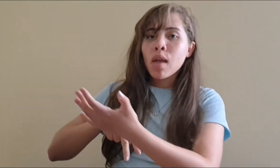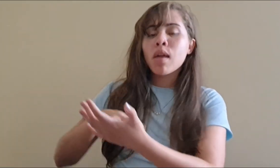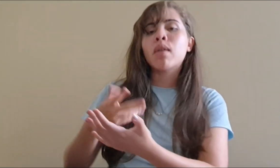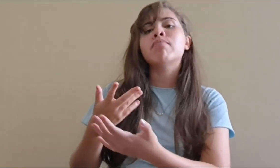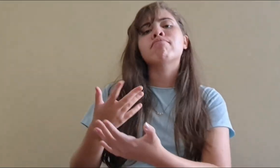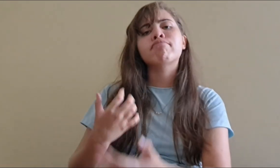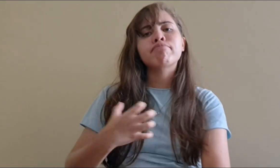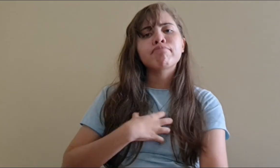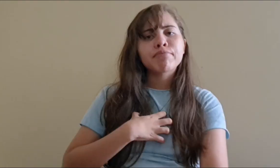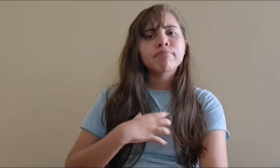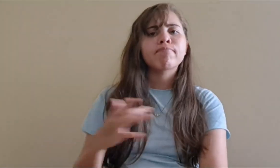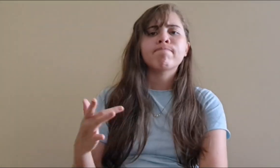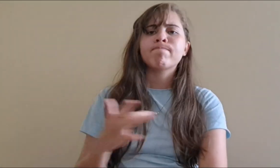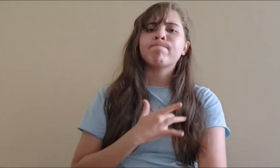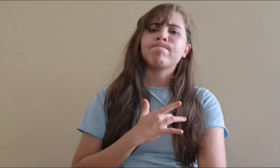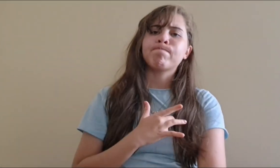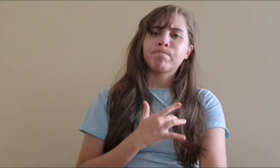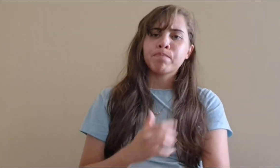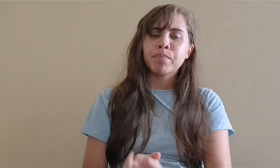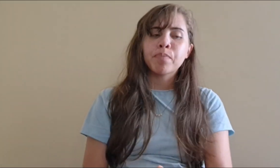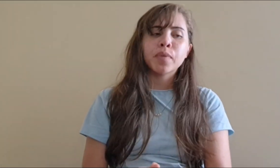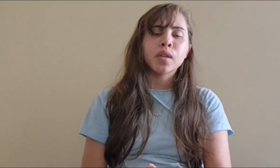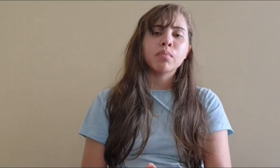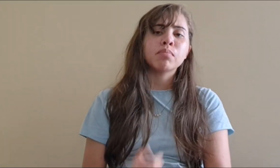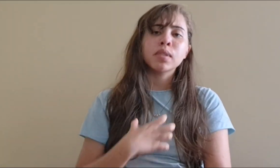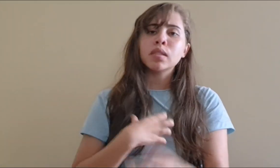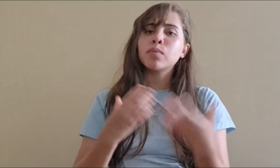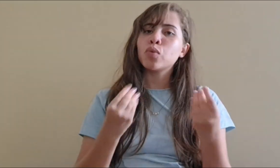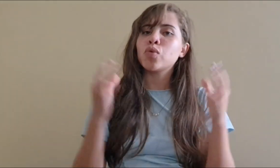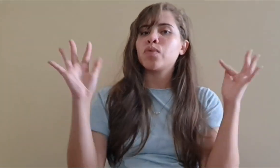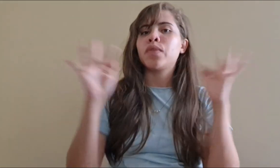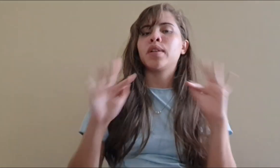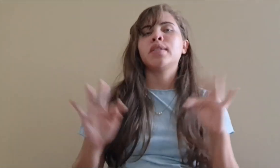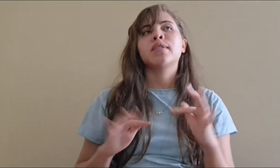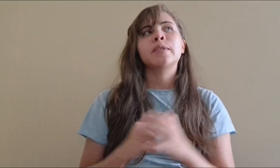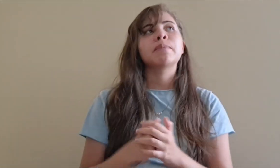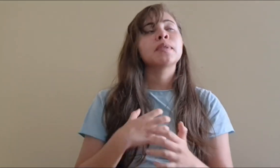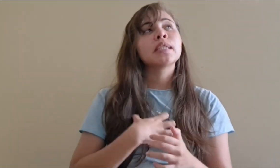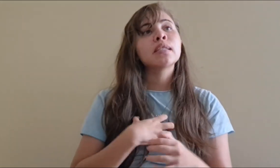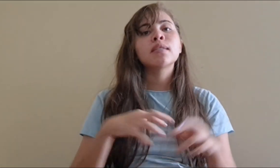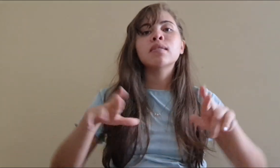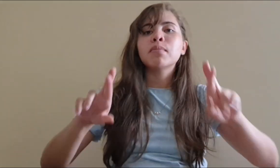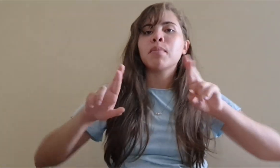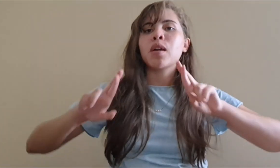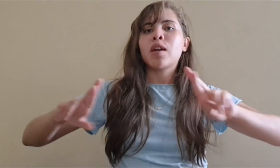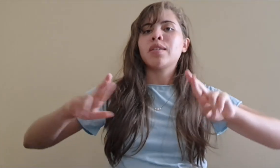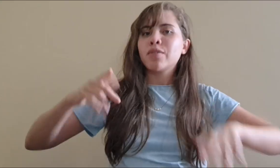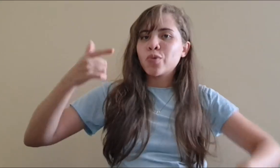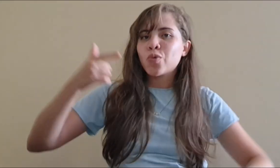as histórias. Quando eu leio as histórias dos profetas, eu me sinto muito tocada. Me sinto muito